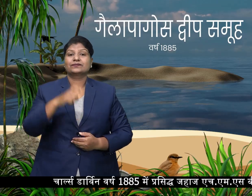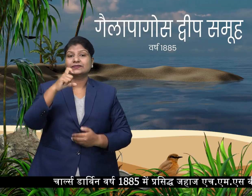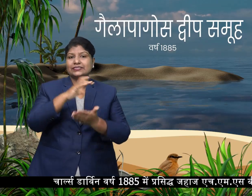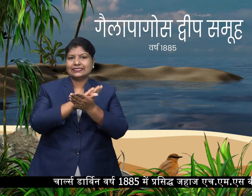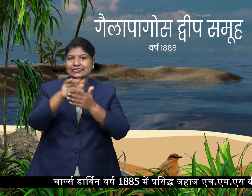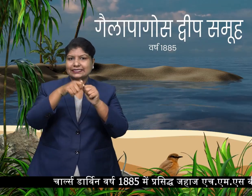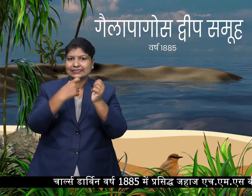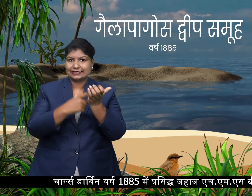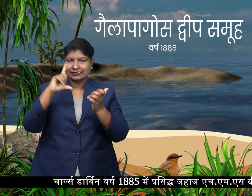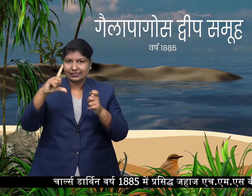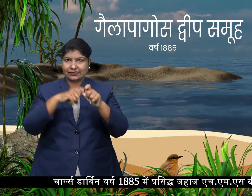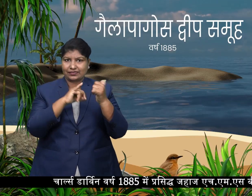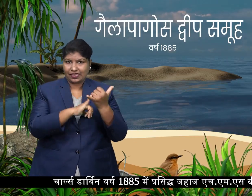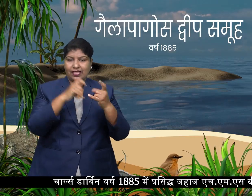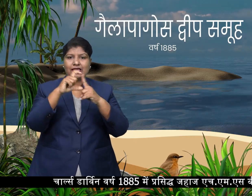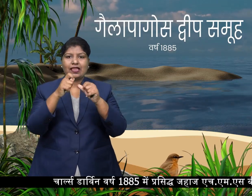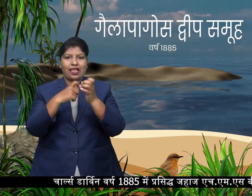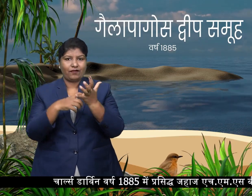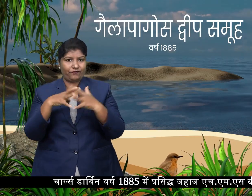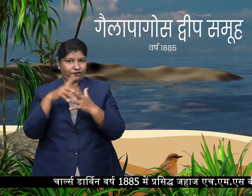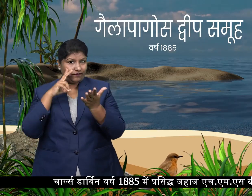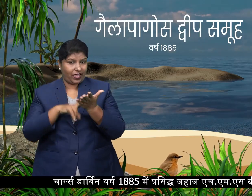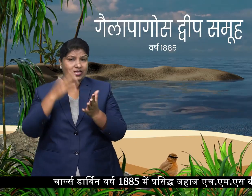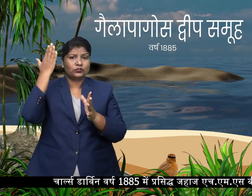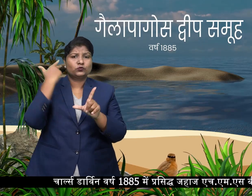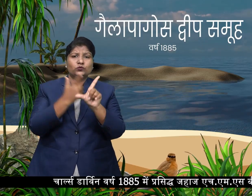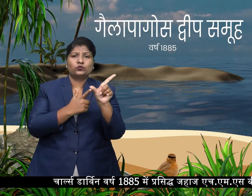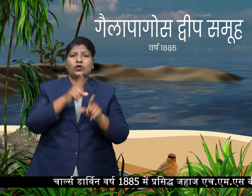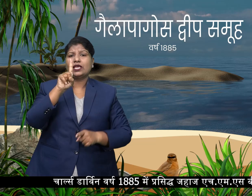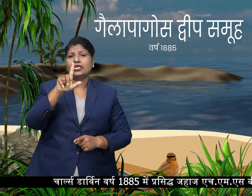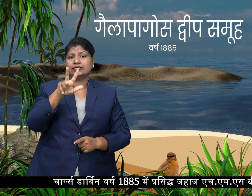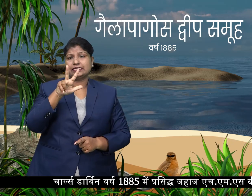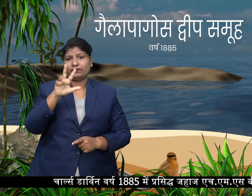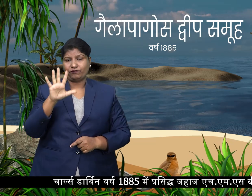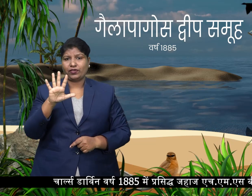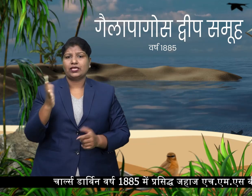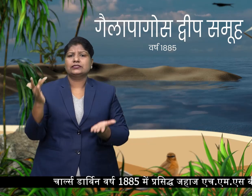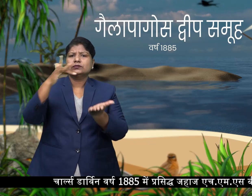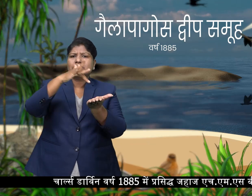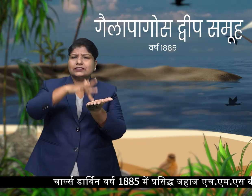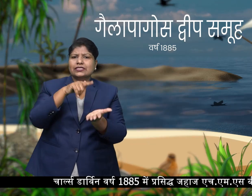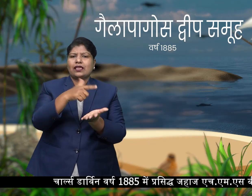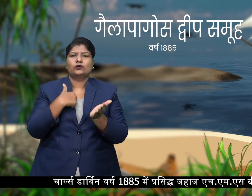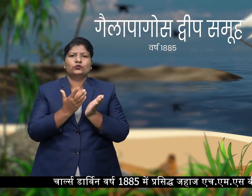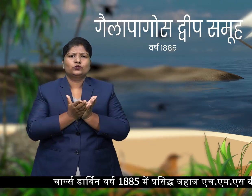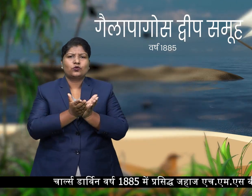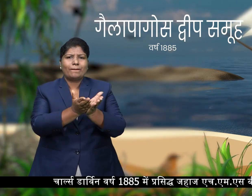चार्ल्स डार्विन वर्ष 1885 में प्रसिद्ध जहाज HMS बीगल से